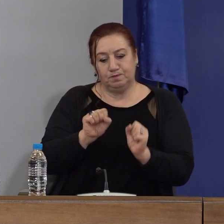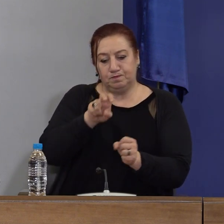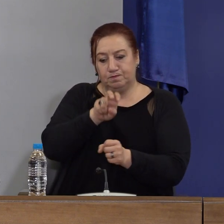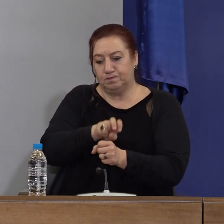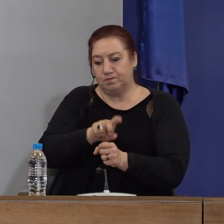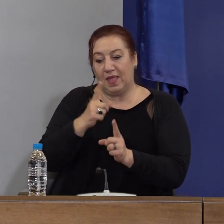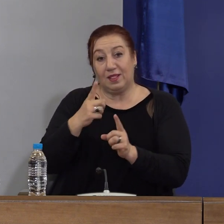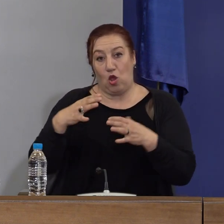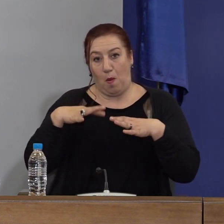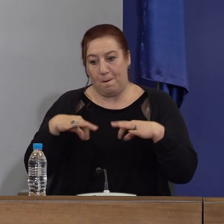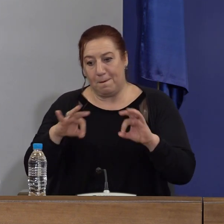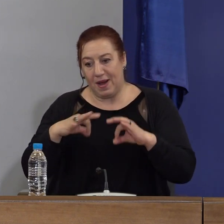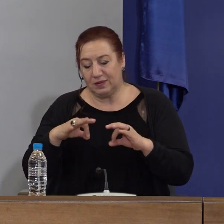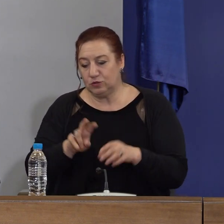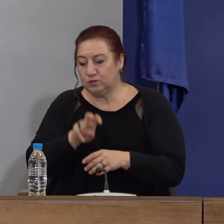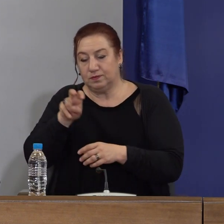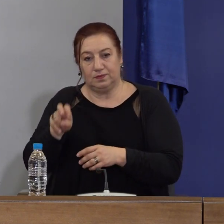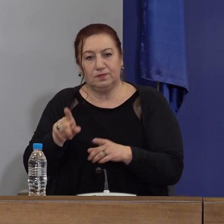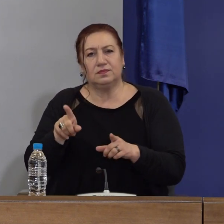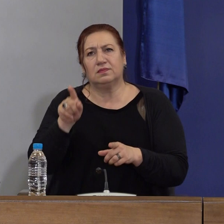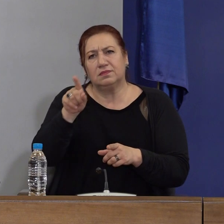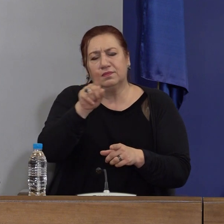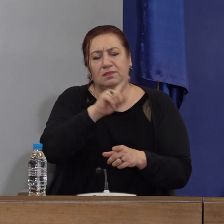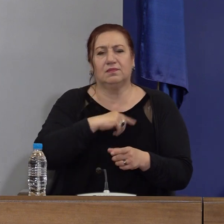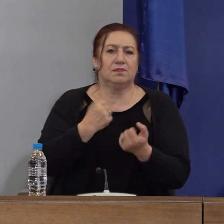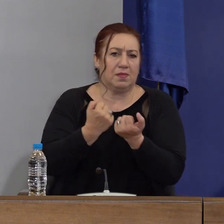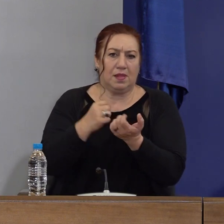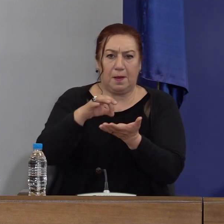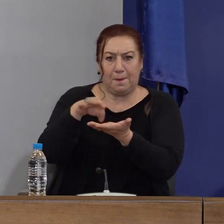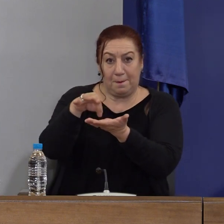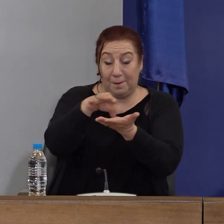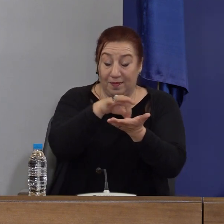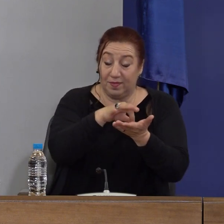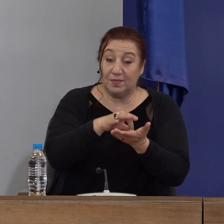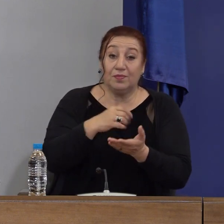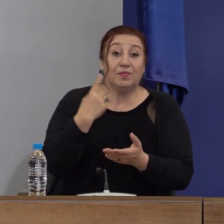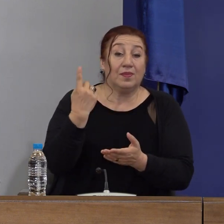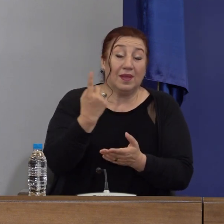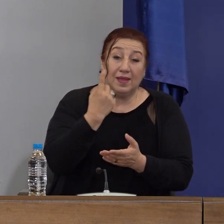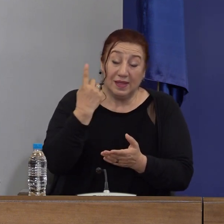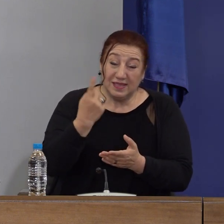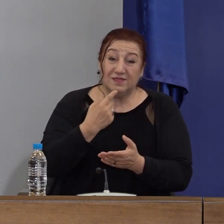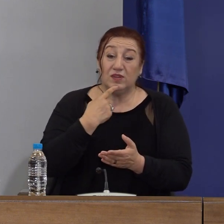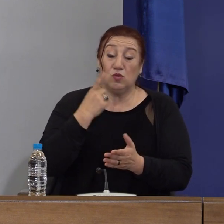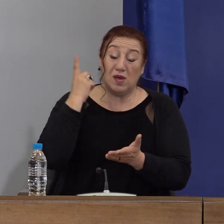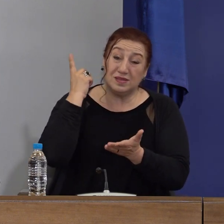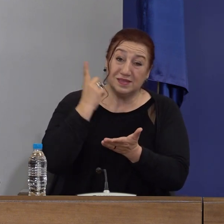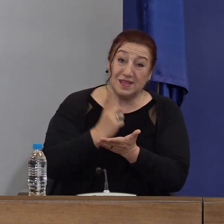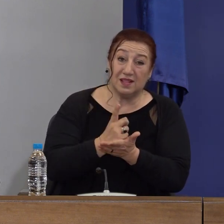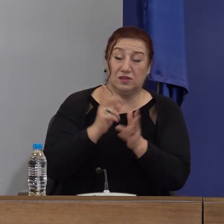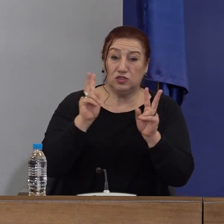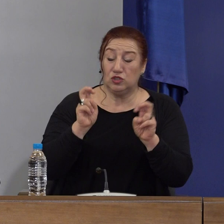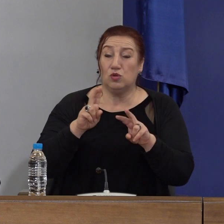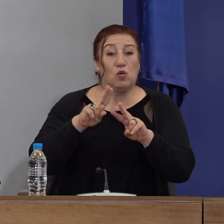в съответното обществено място. Единствено задължително